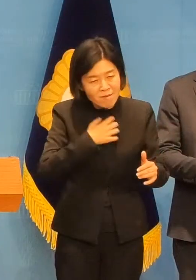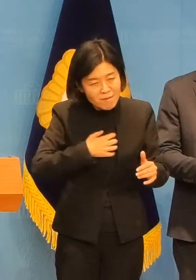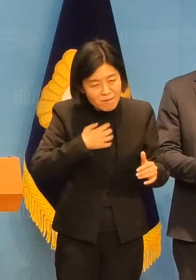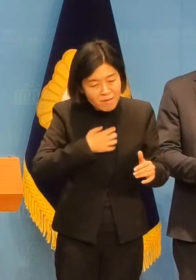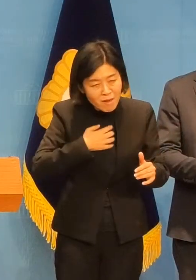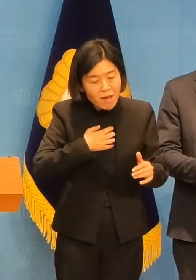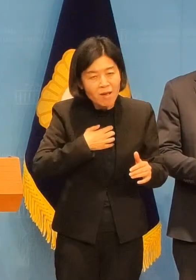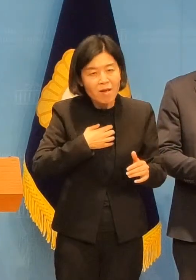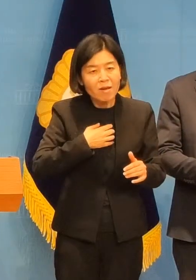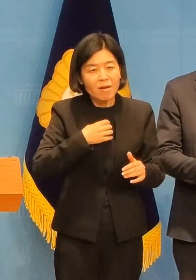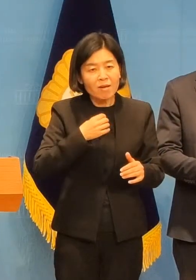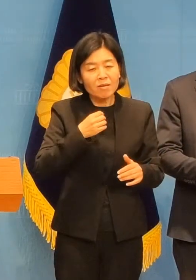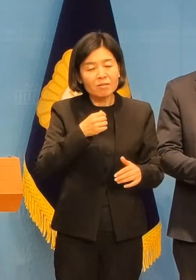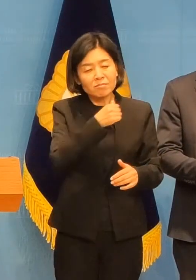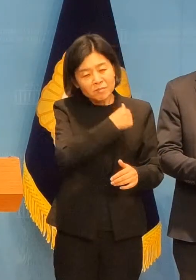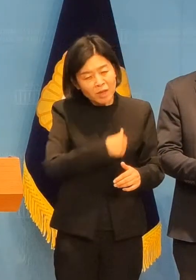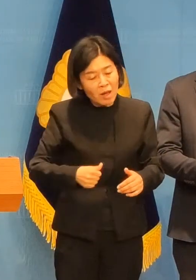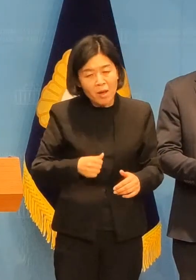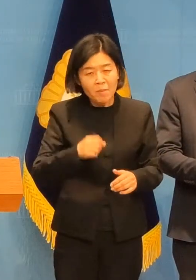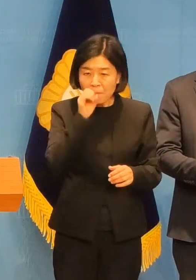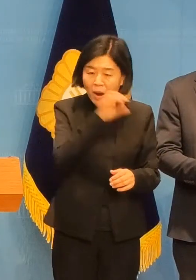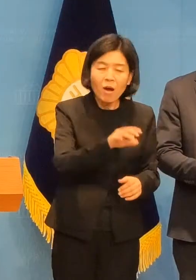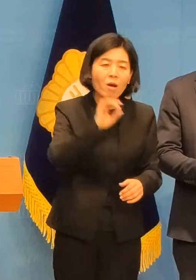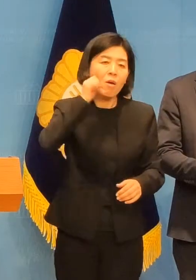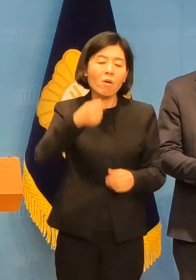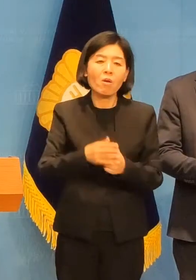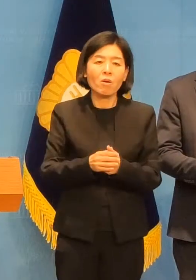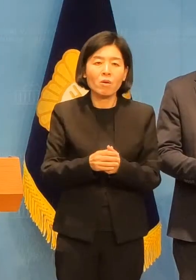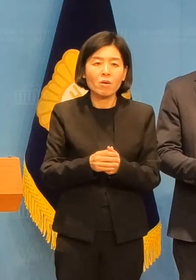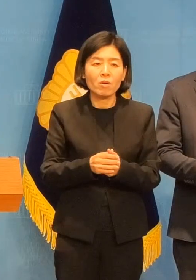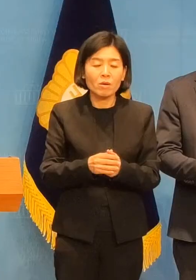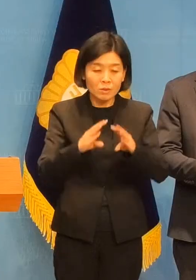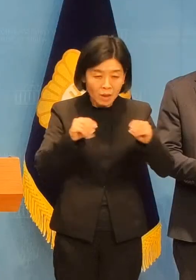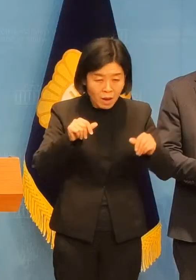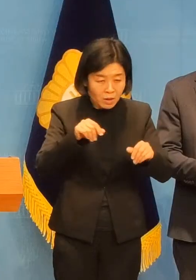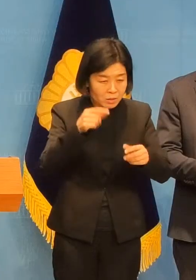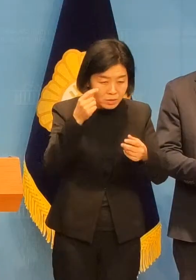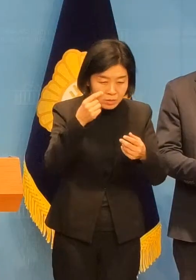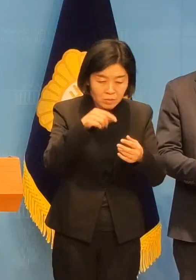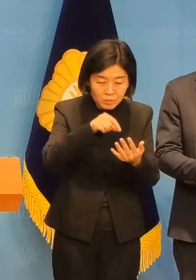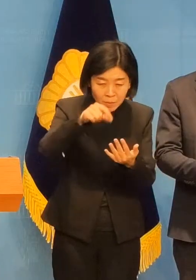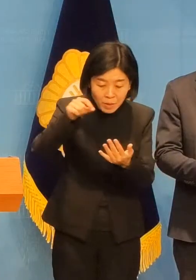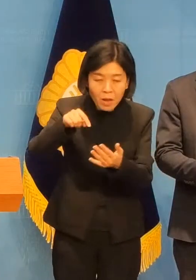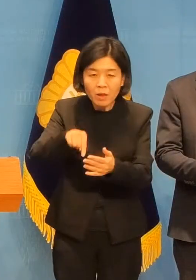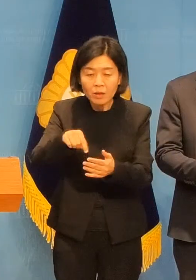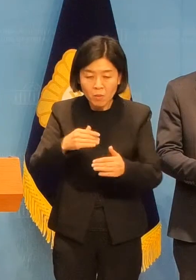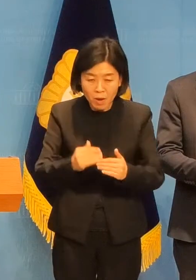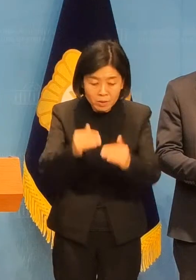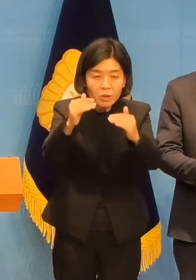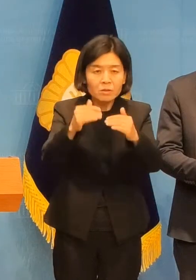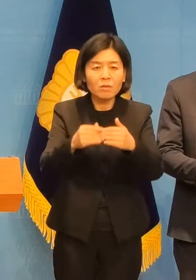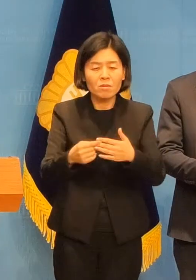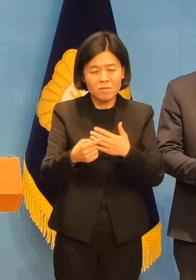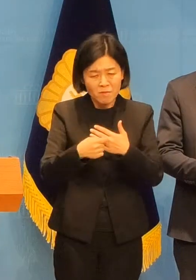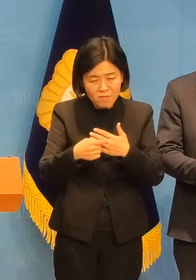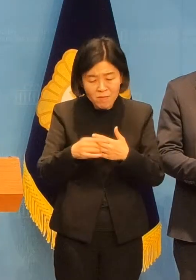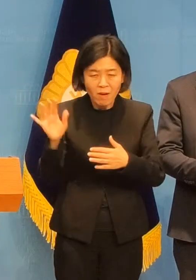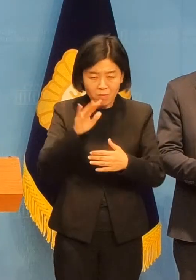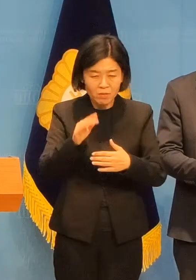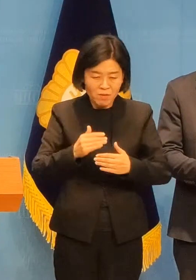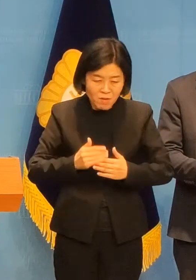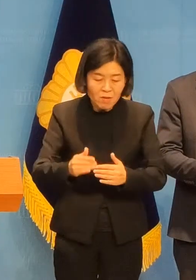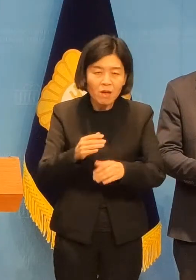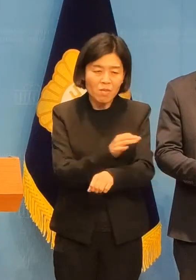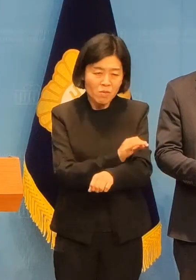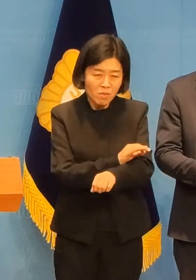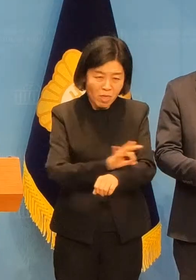수 없습니다. 수많은 비선호시설 입지 선정 과정에서 확인했듯 형식적 절차 이행과 졸속 추진은 결국